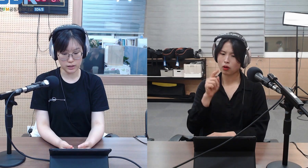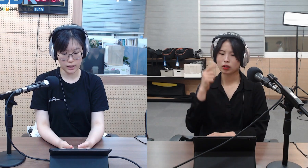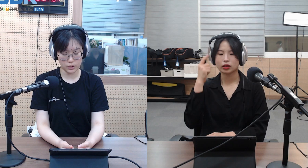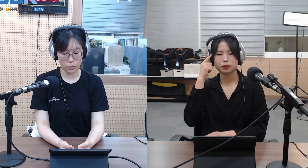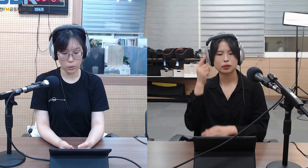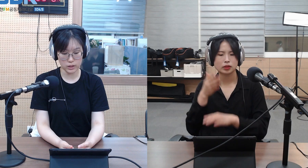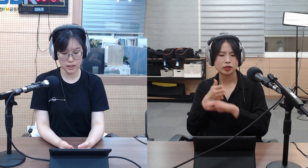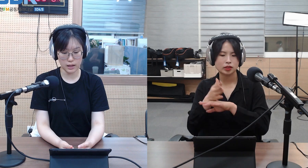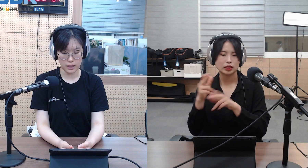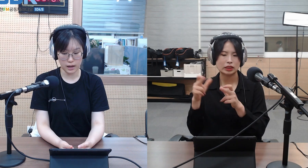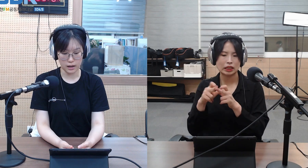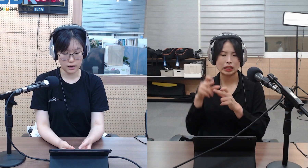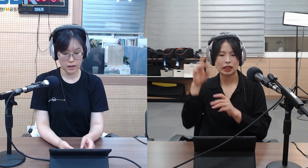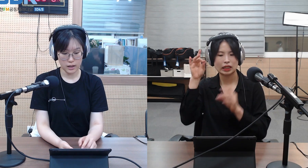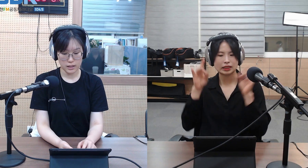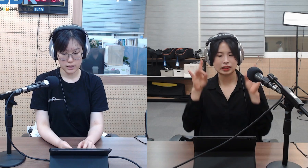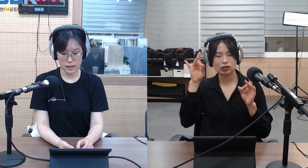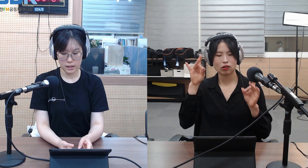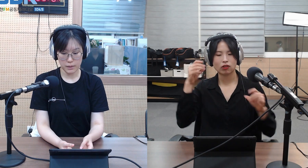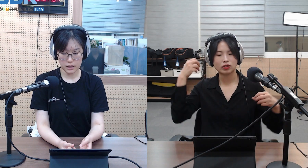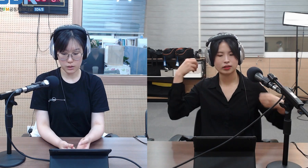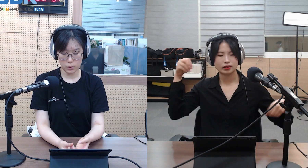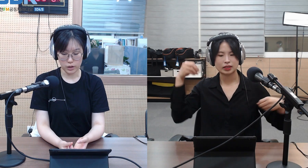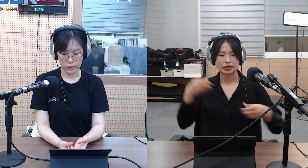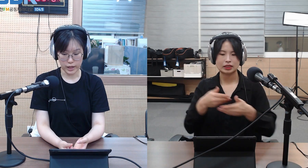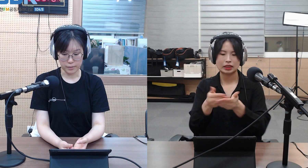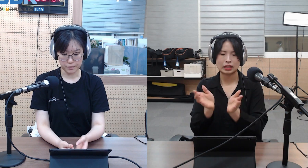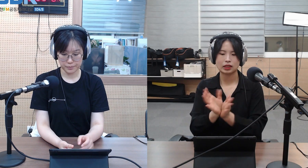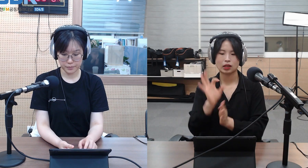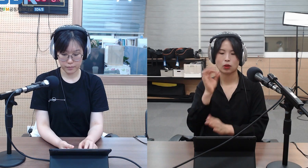인형극단 옥장가가 제2막을 올렸다.